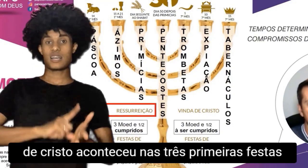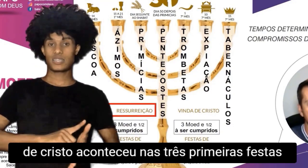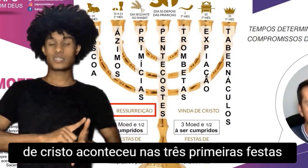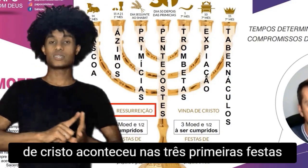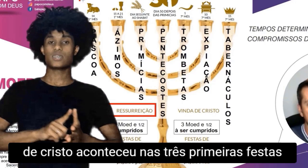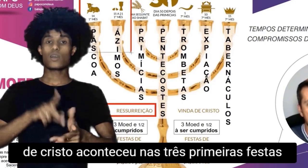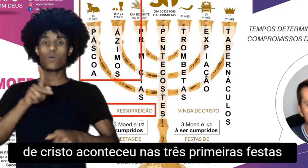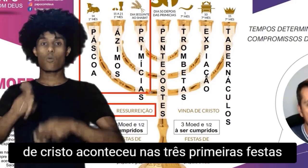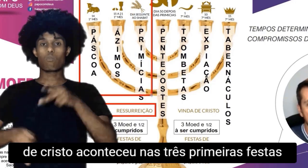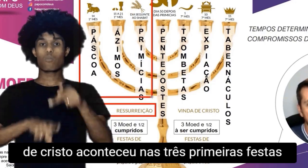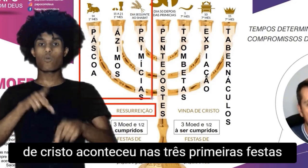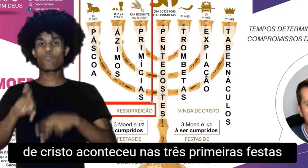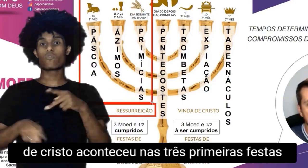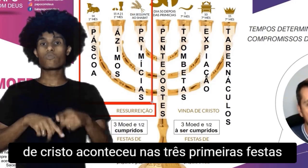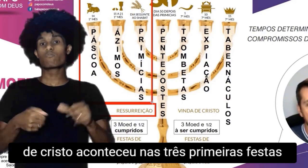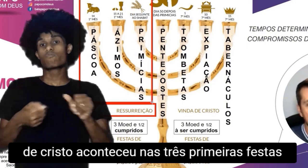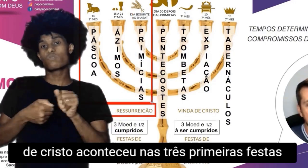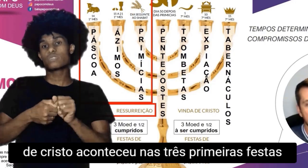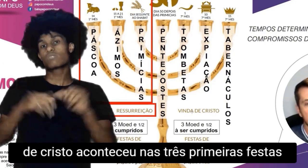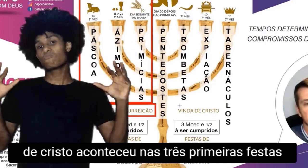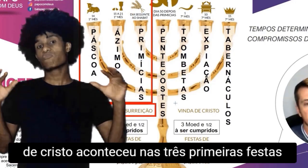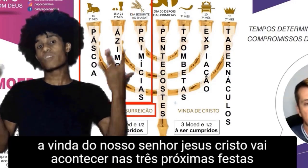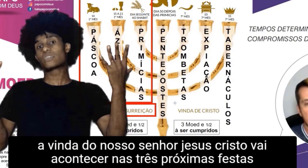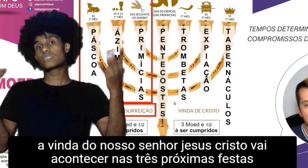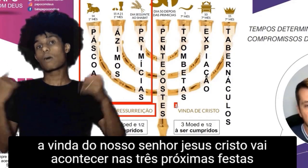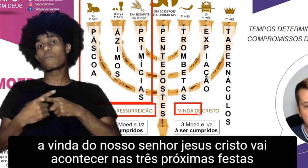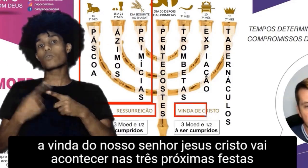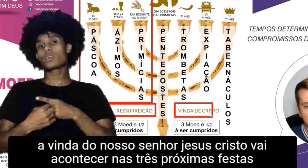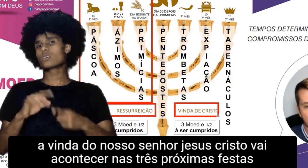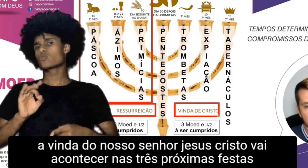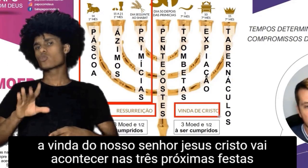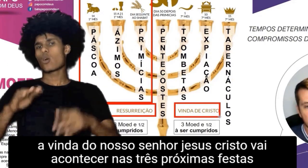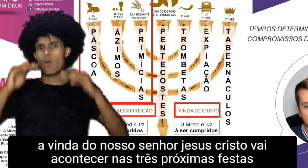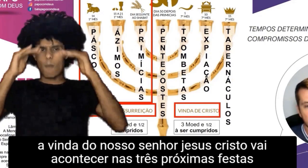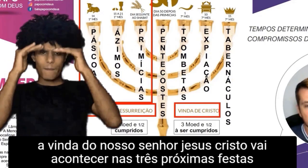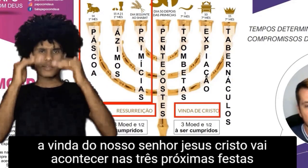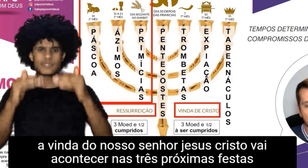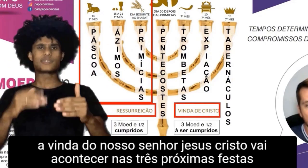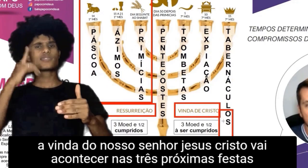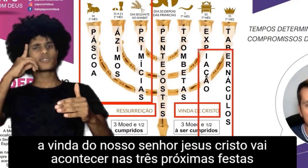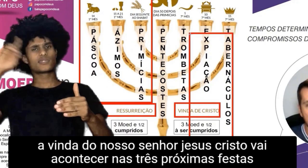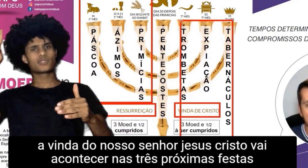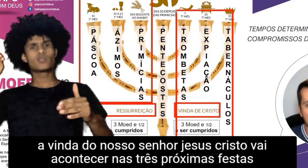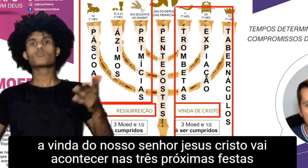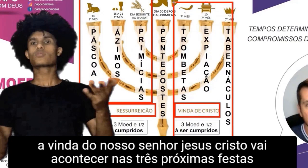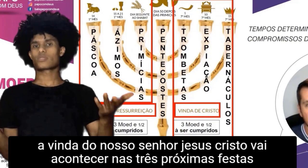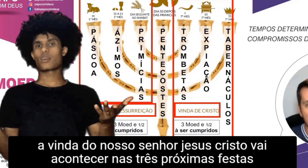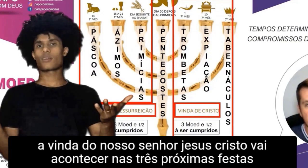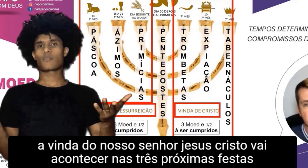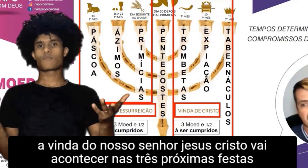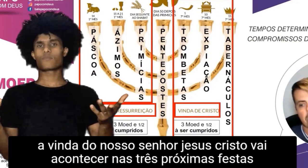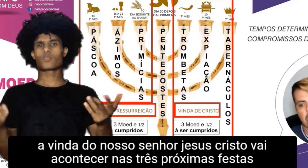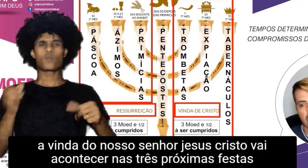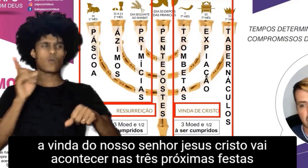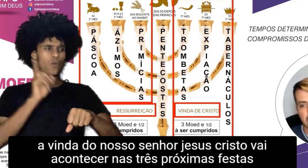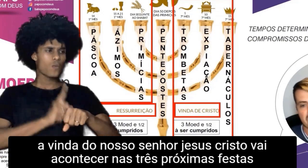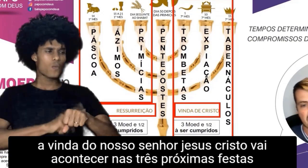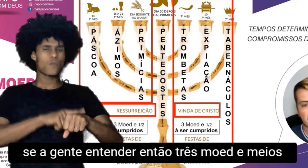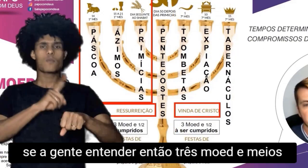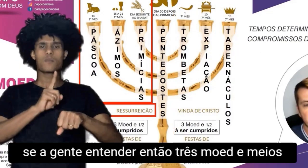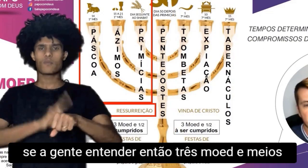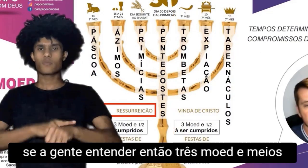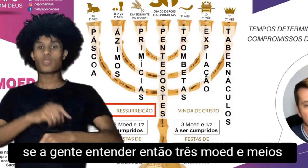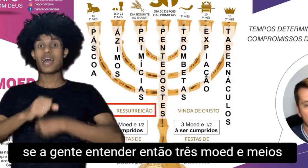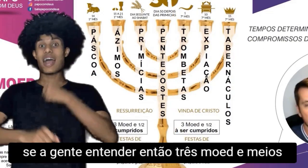de Cristo aconteceu nas 3 primeiras festas. A vinda do nosso Senhor Jesus Cristo vão acontecer mais 3